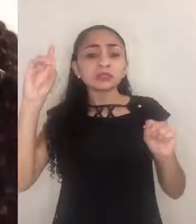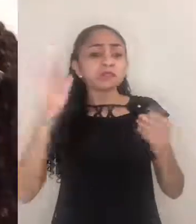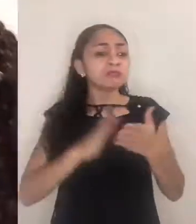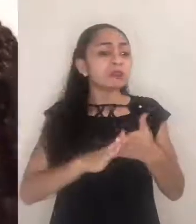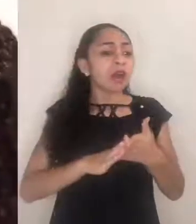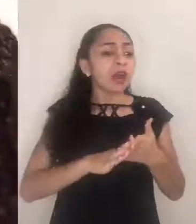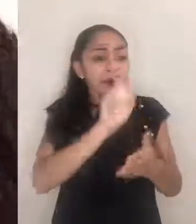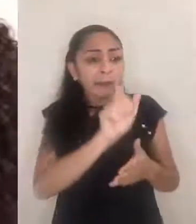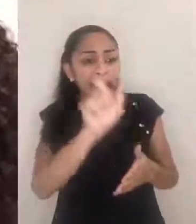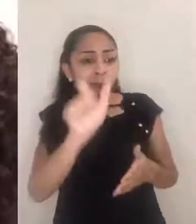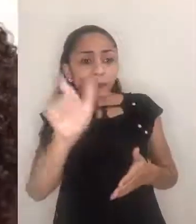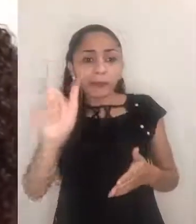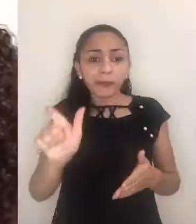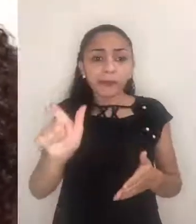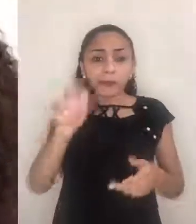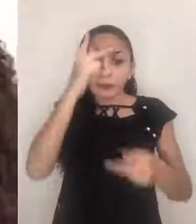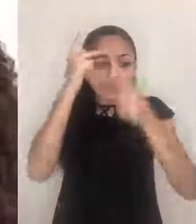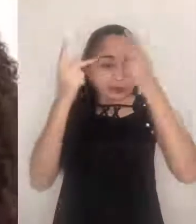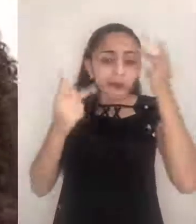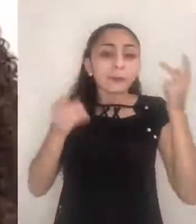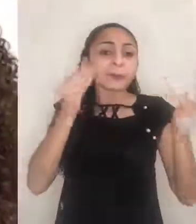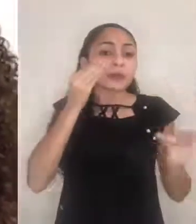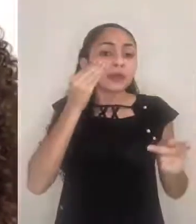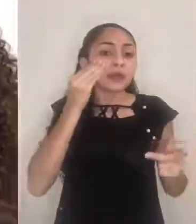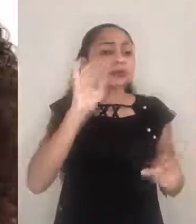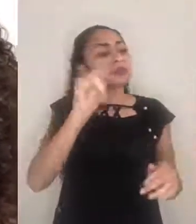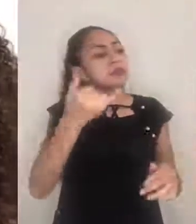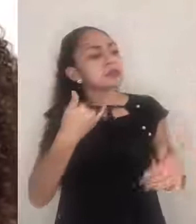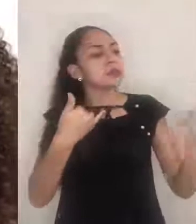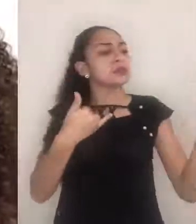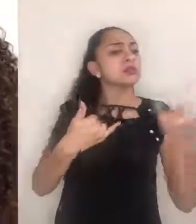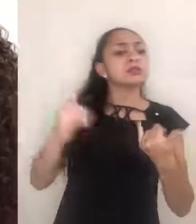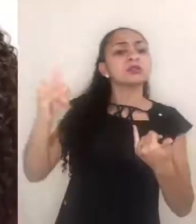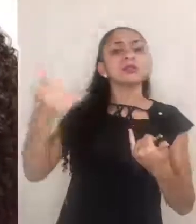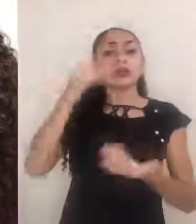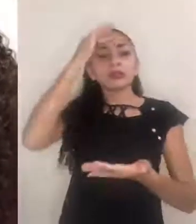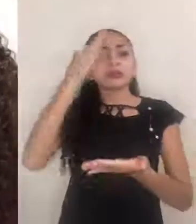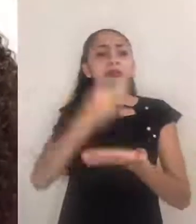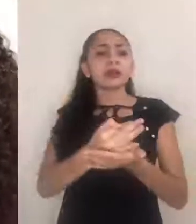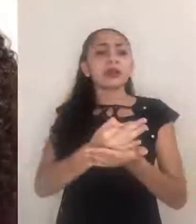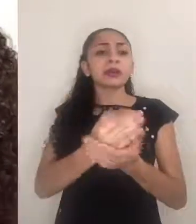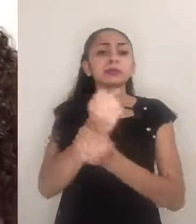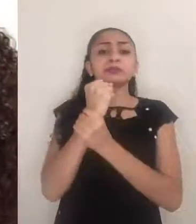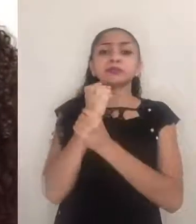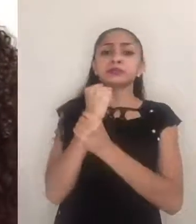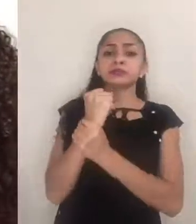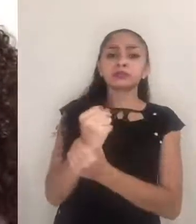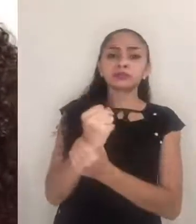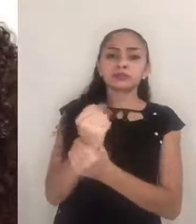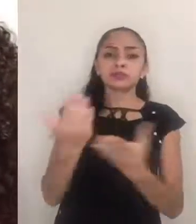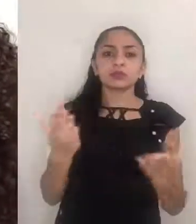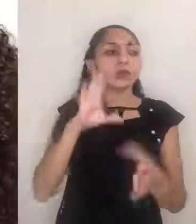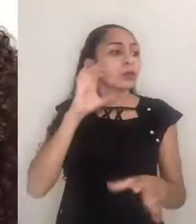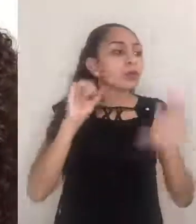fundamentado a nossa fé nas experiências de outra pessoa, de outras pessoas. Então, muitas vezes, a gente